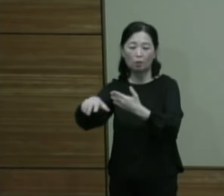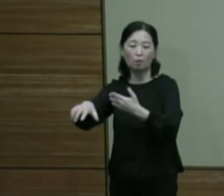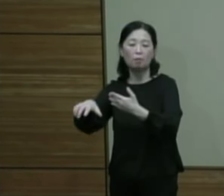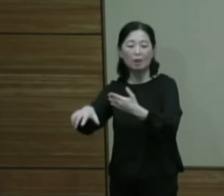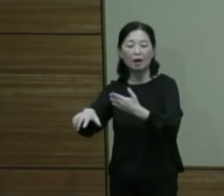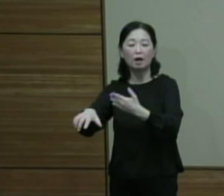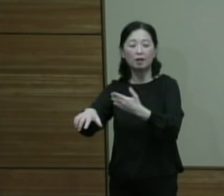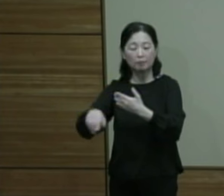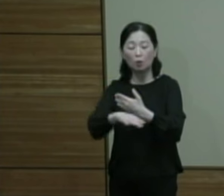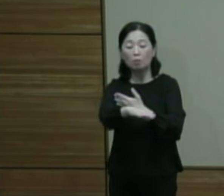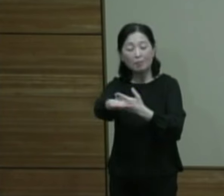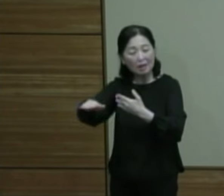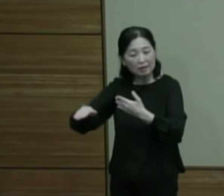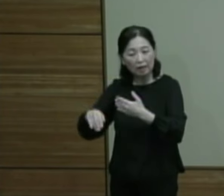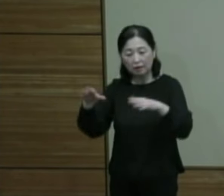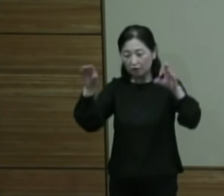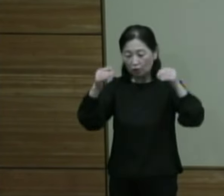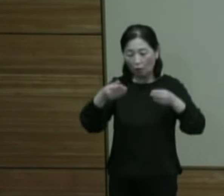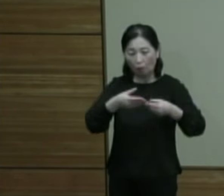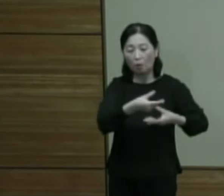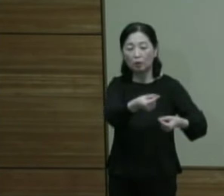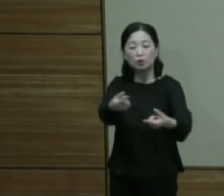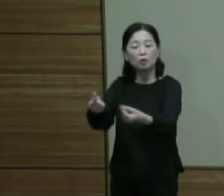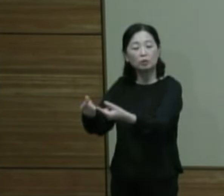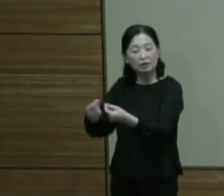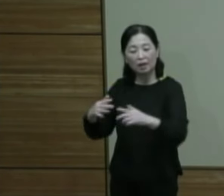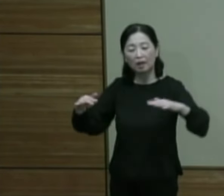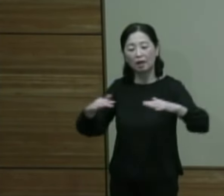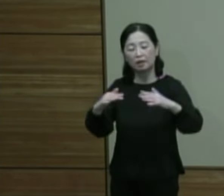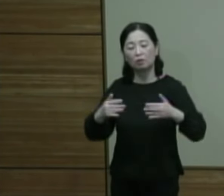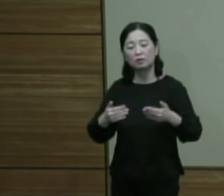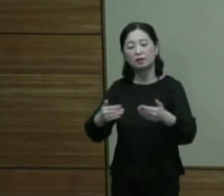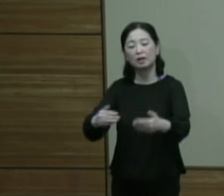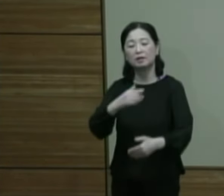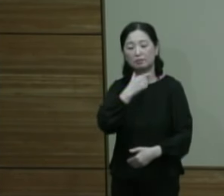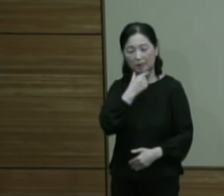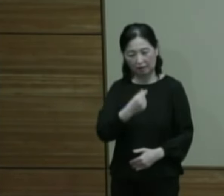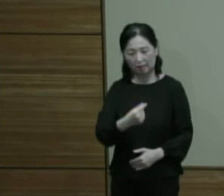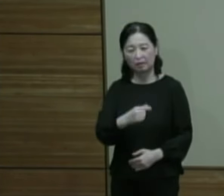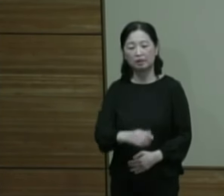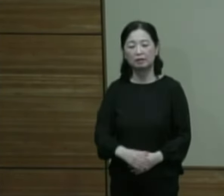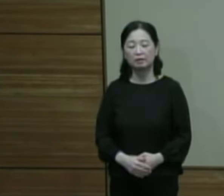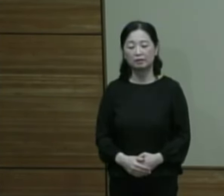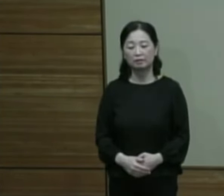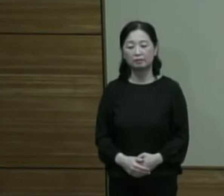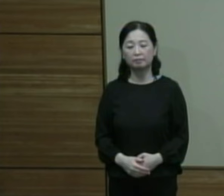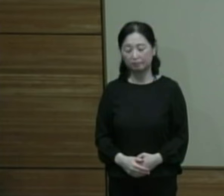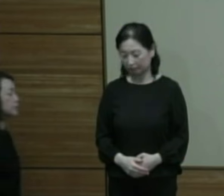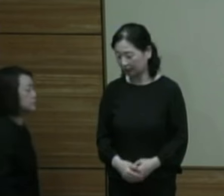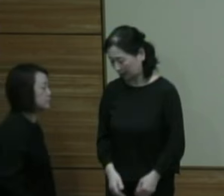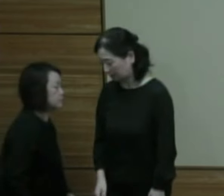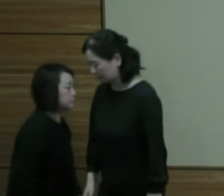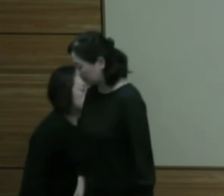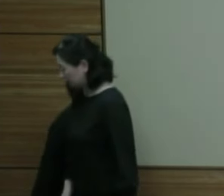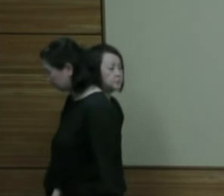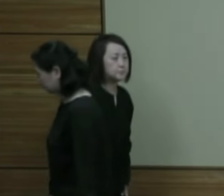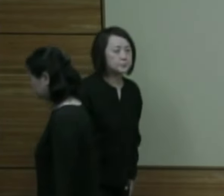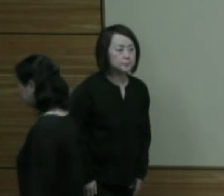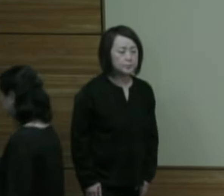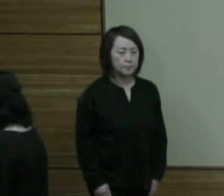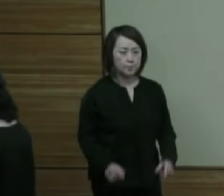報を共有しながらご議論をいただきたいと思っております。私からは以上です。 補足事項がございます。